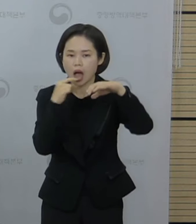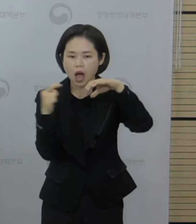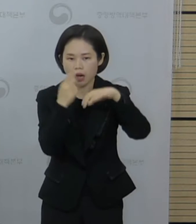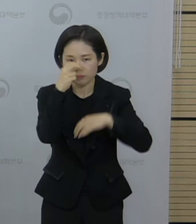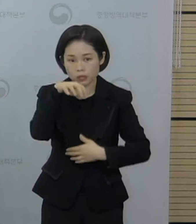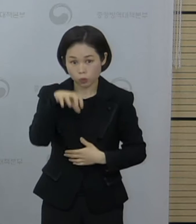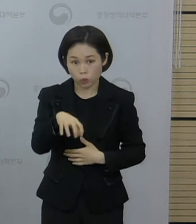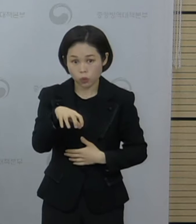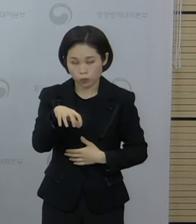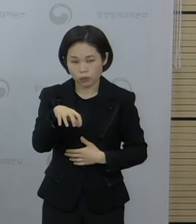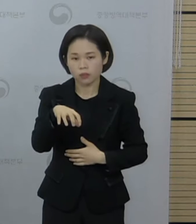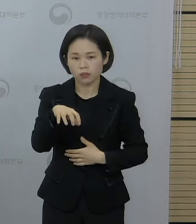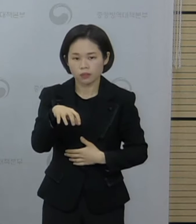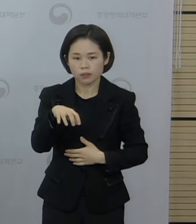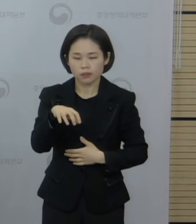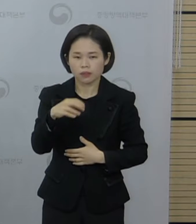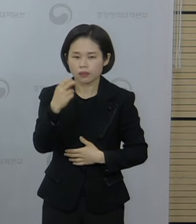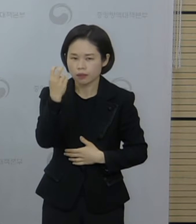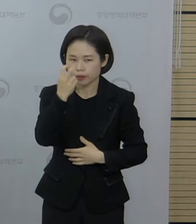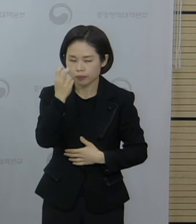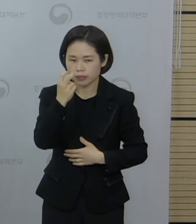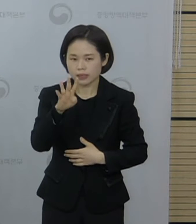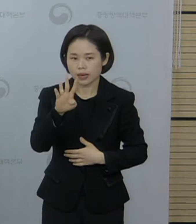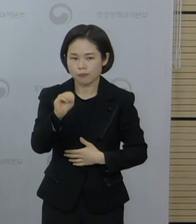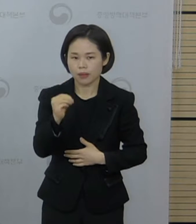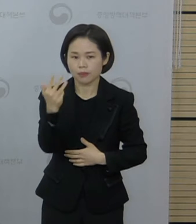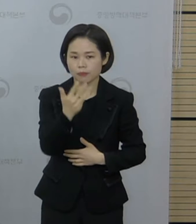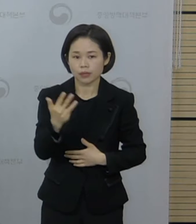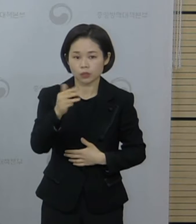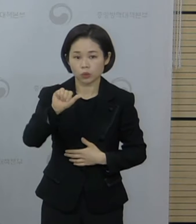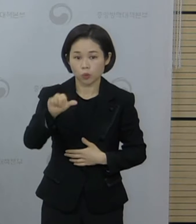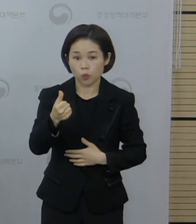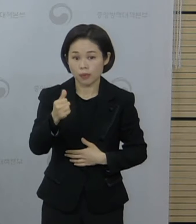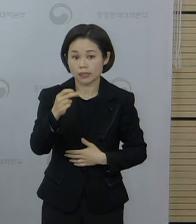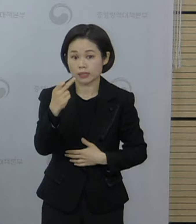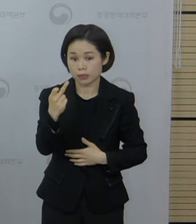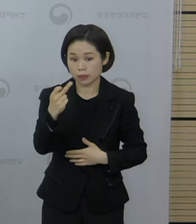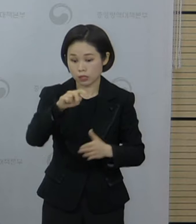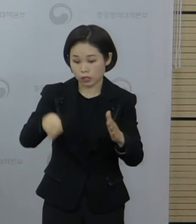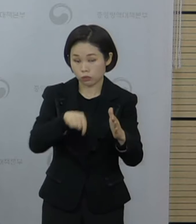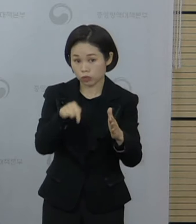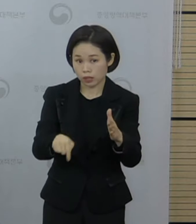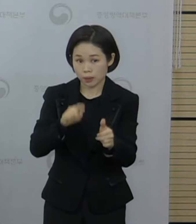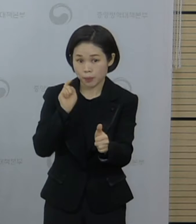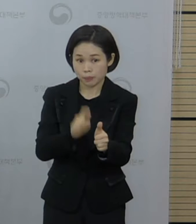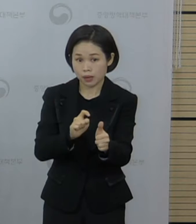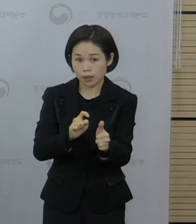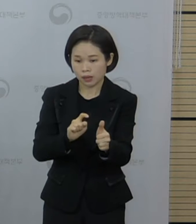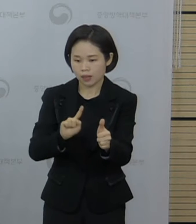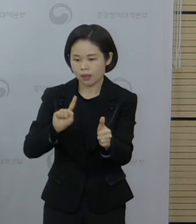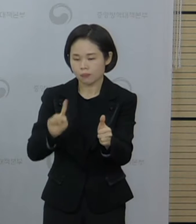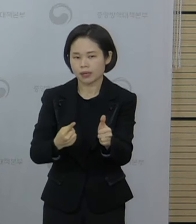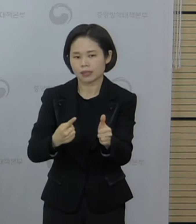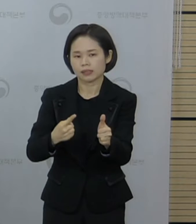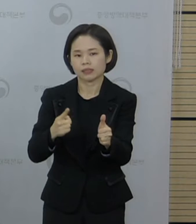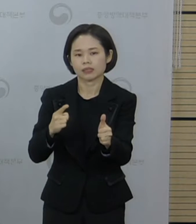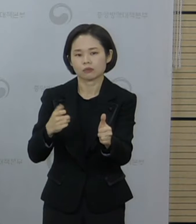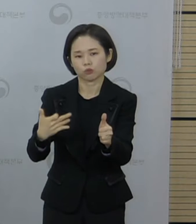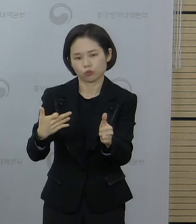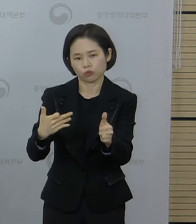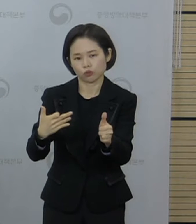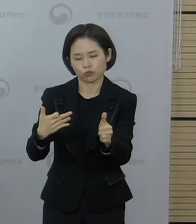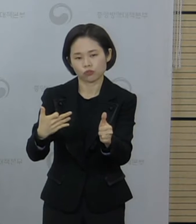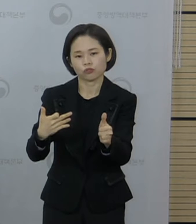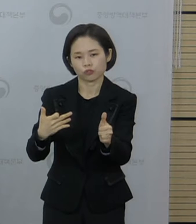소에서 검사 안 48,510원 중 닥친 된 119명 이 포함되어